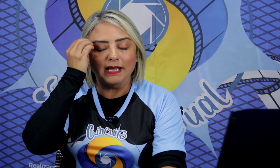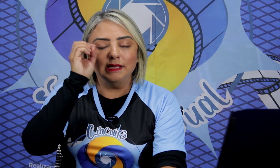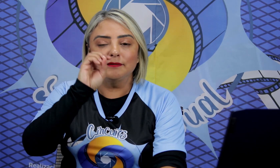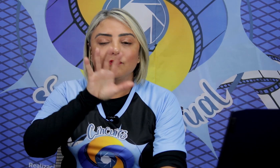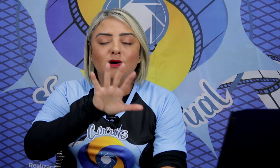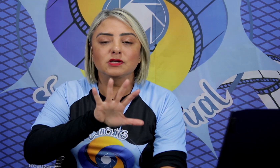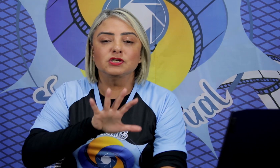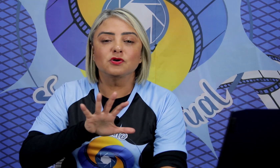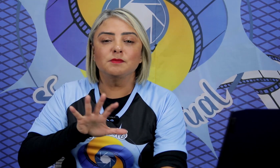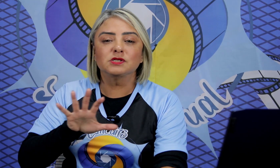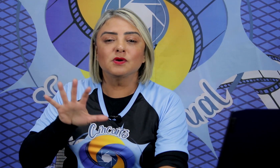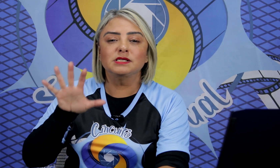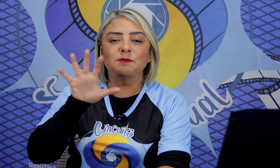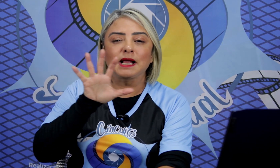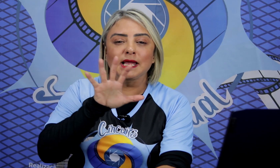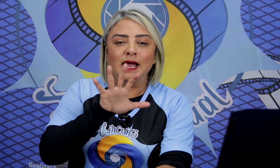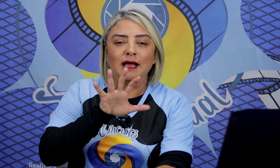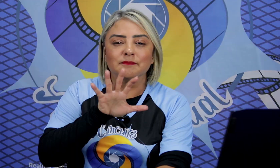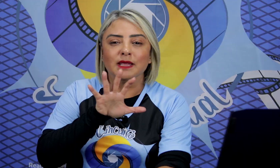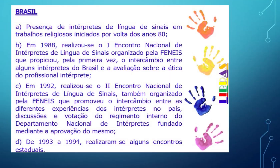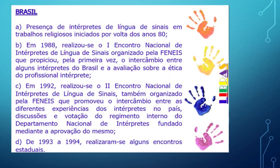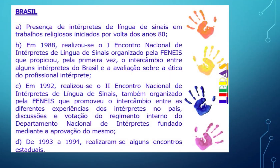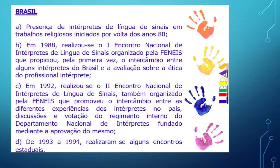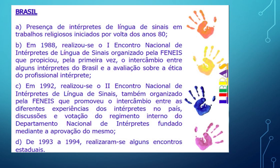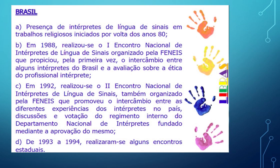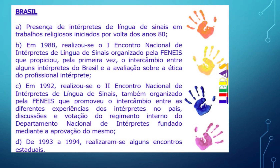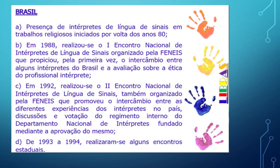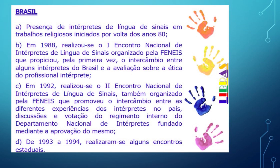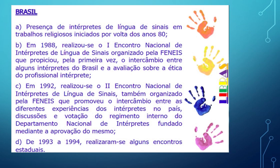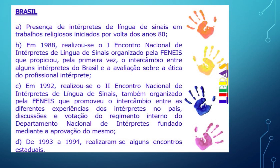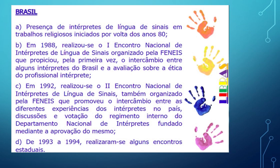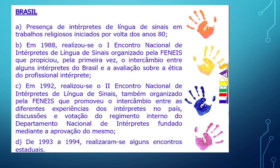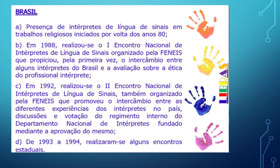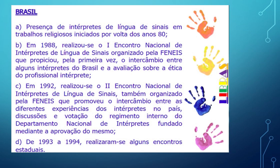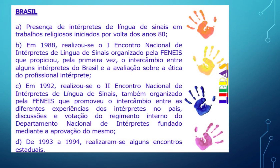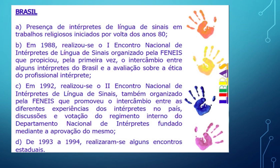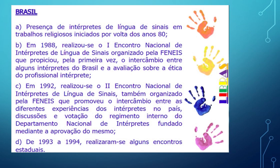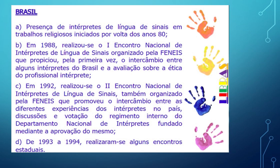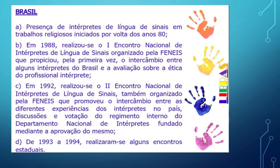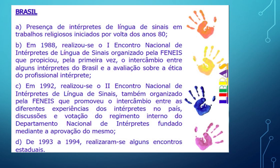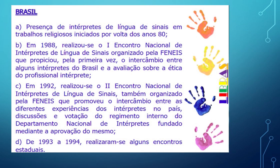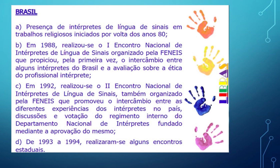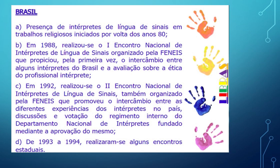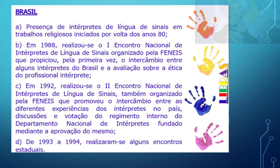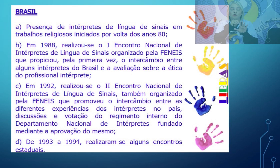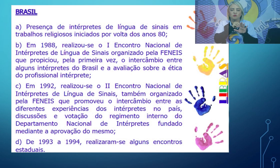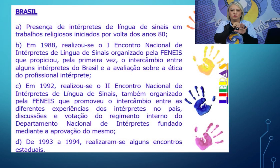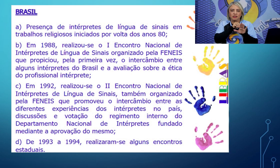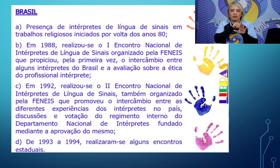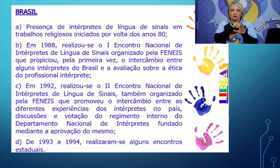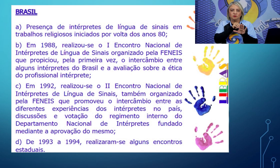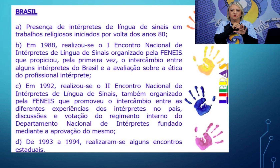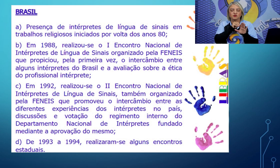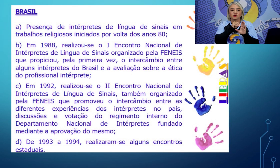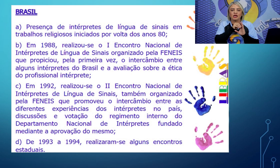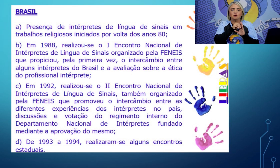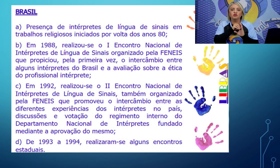Aí a gente começou a espalhar, a espelhar, na verdade, a copiar um modelo profissional de